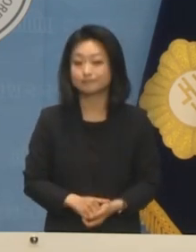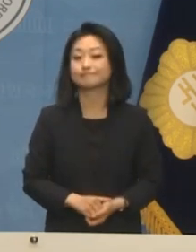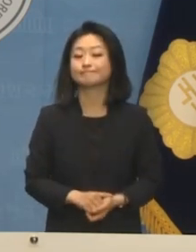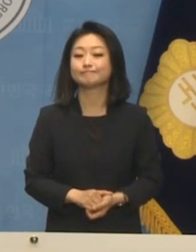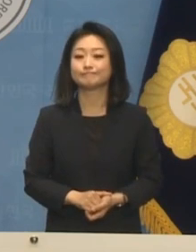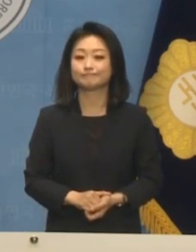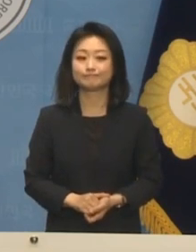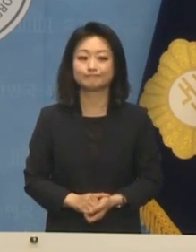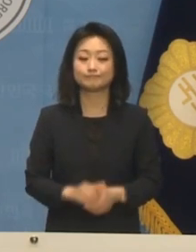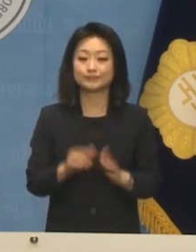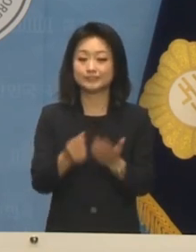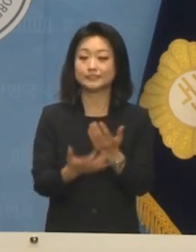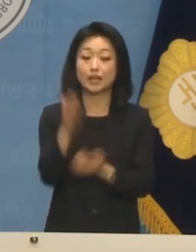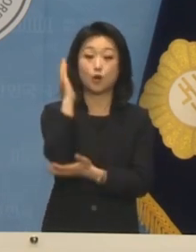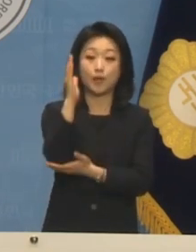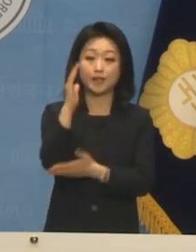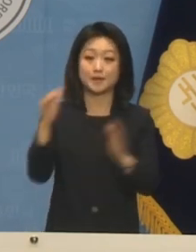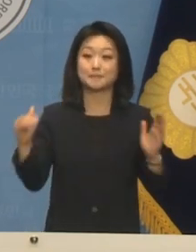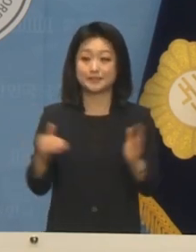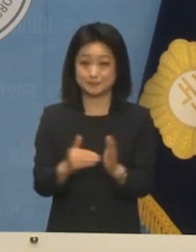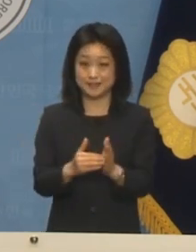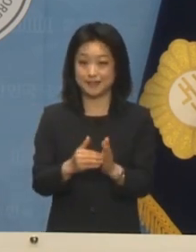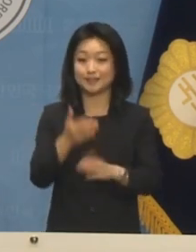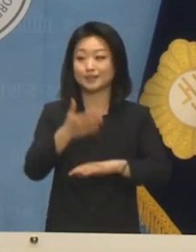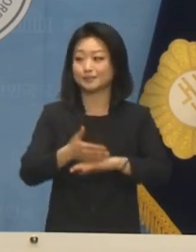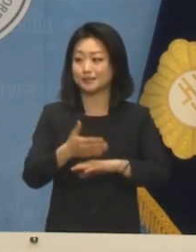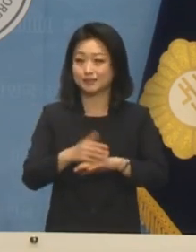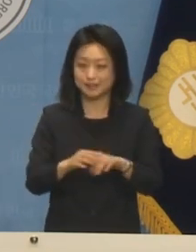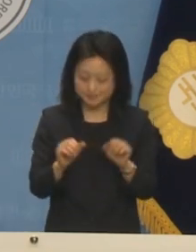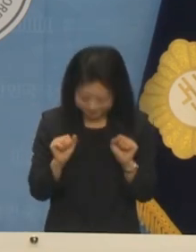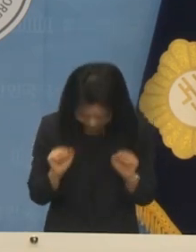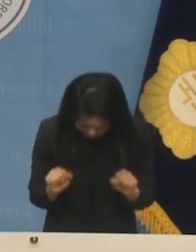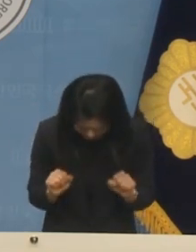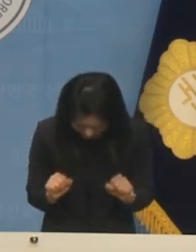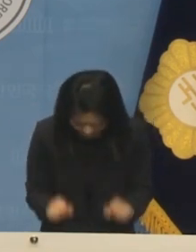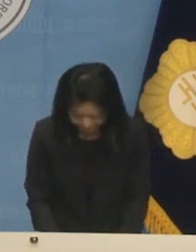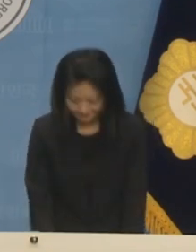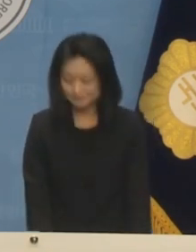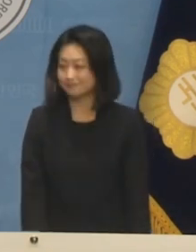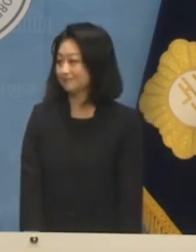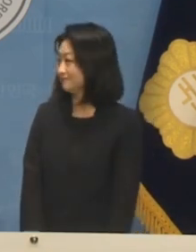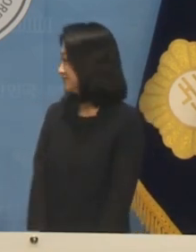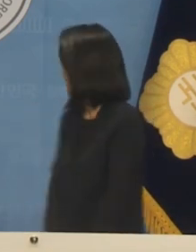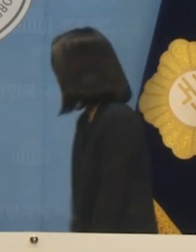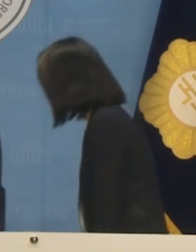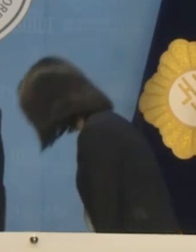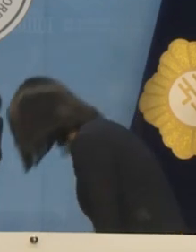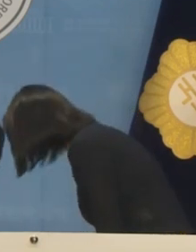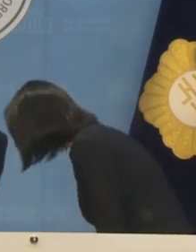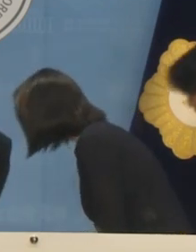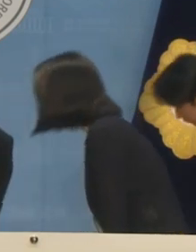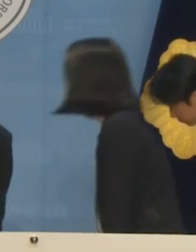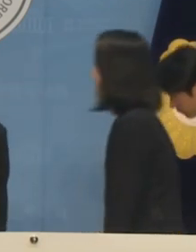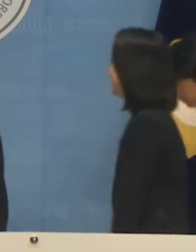네, 이것으로서 기자회견 모두 마치겠습니다. 고맙습니다. 수고하셨습니다.